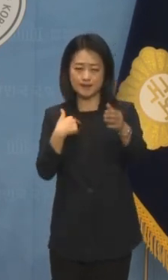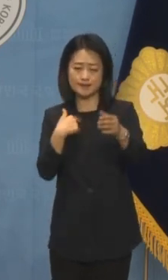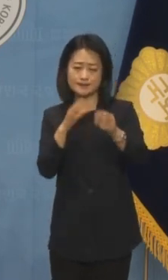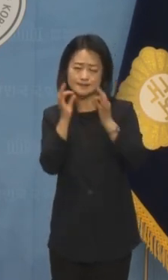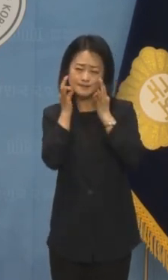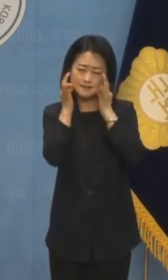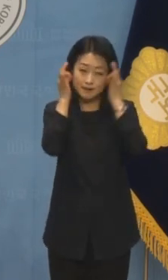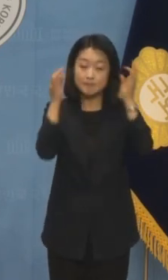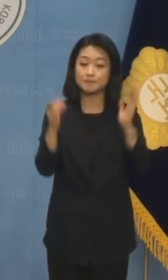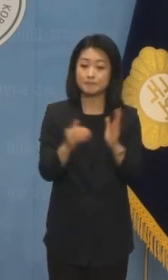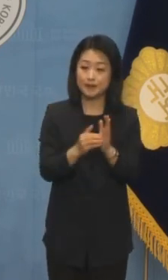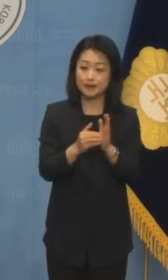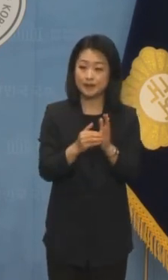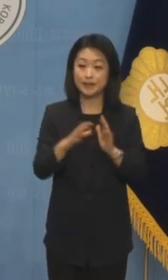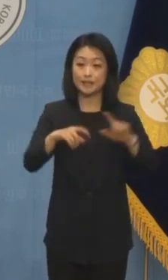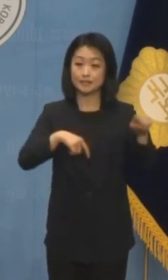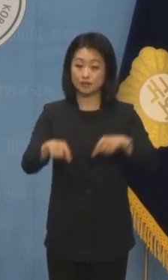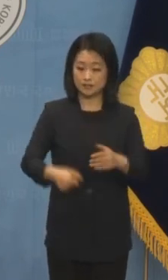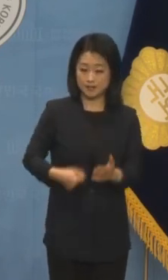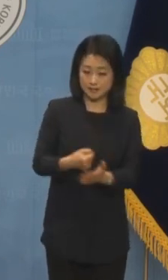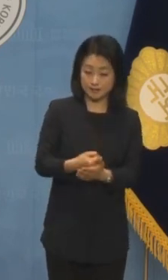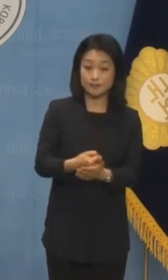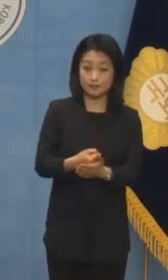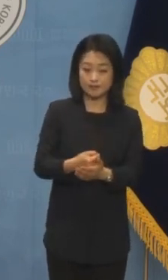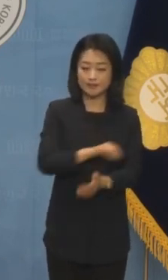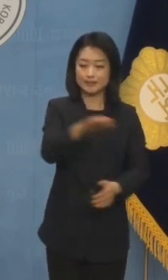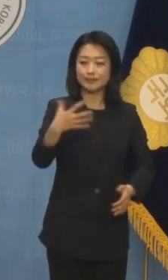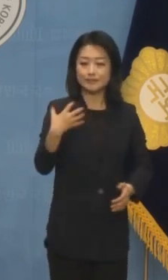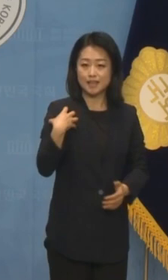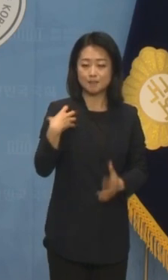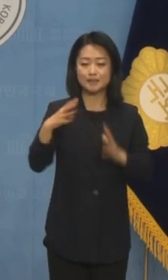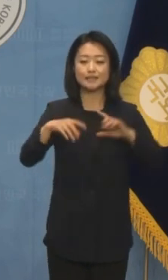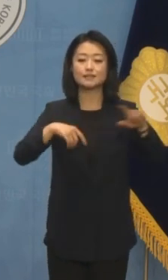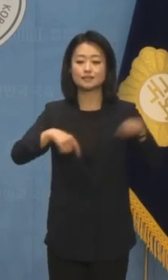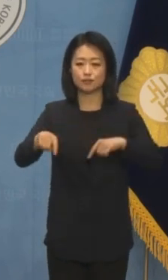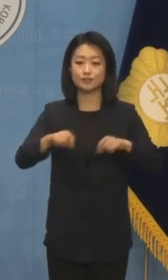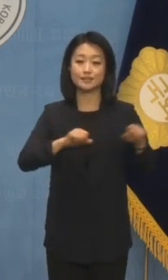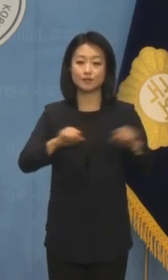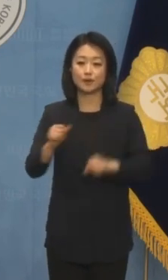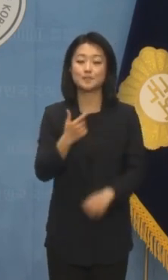싸워왔습니다. 그러한 정치적 결단으로 책임 정치를 구현해 왔습니다.